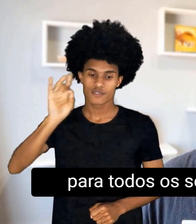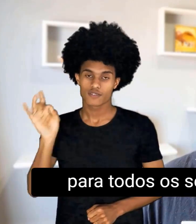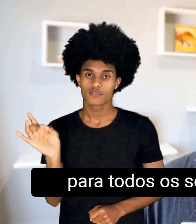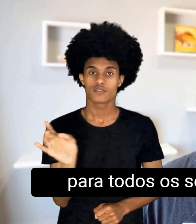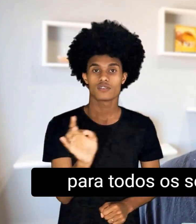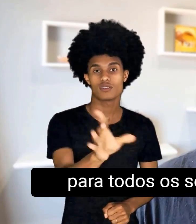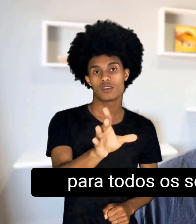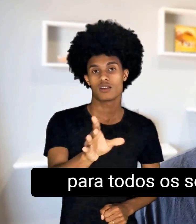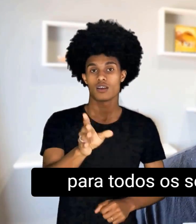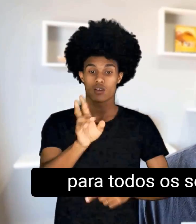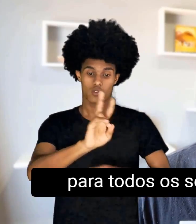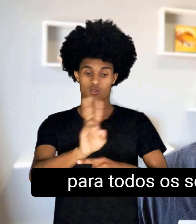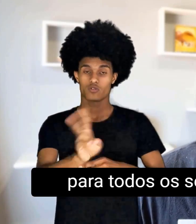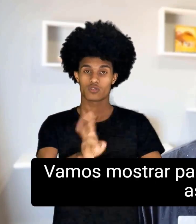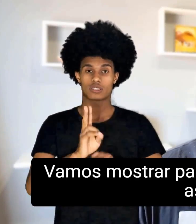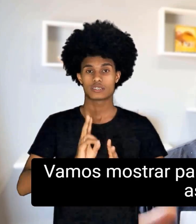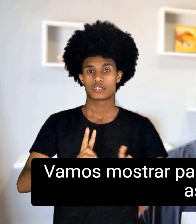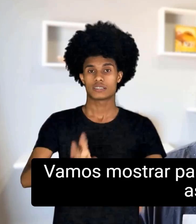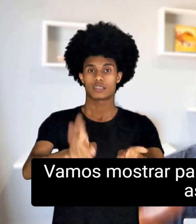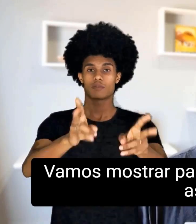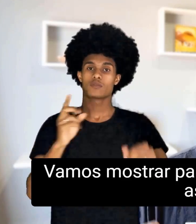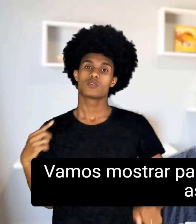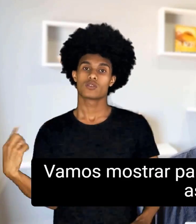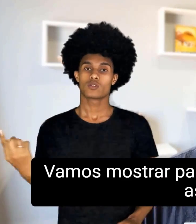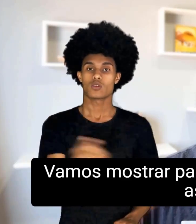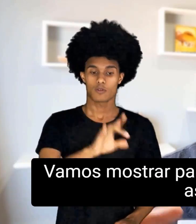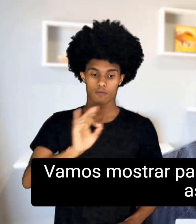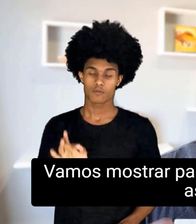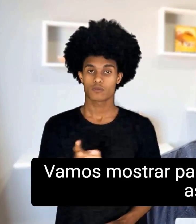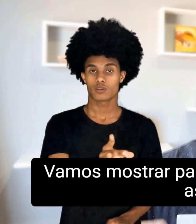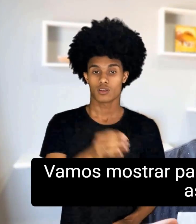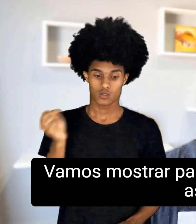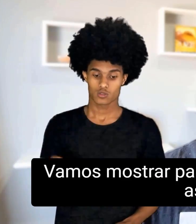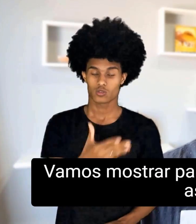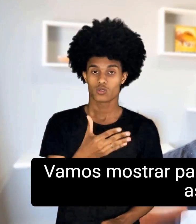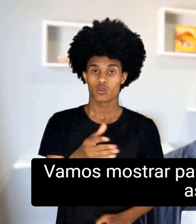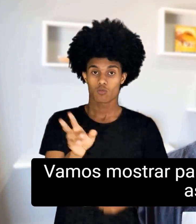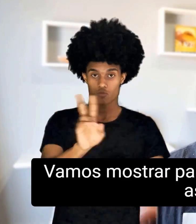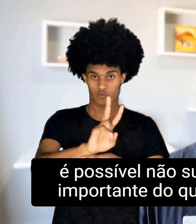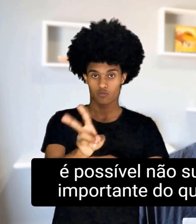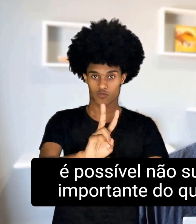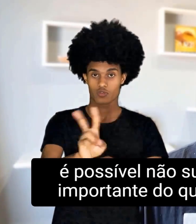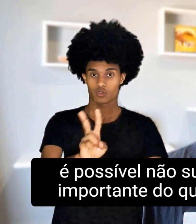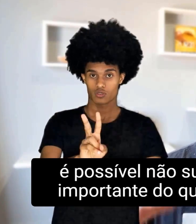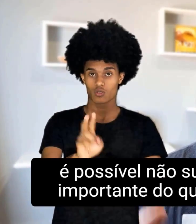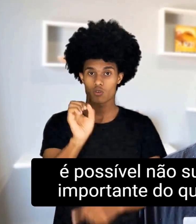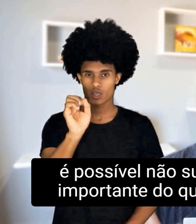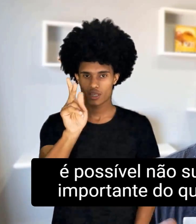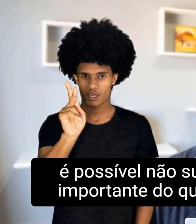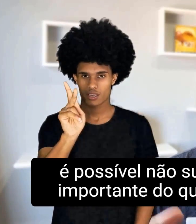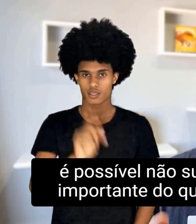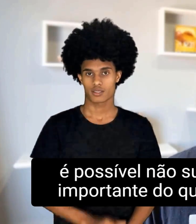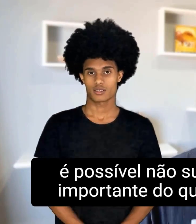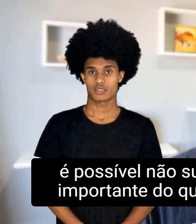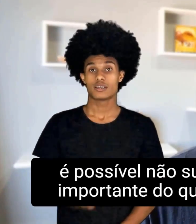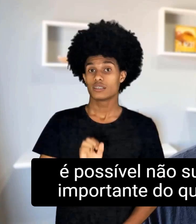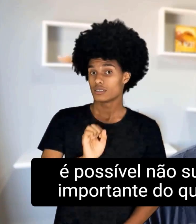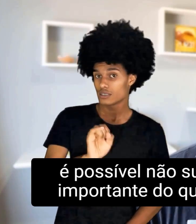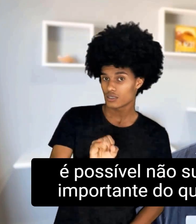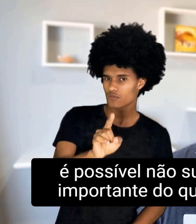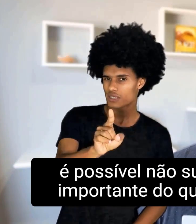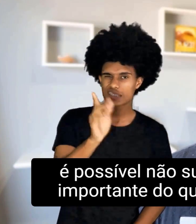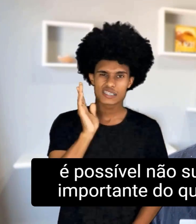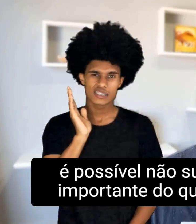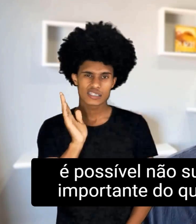envia para todos os seus grupos de WhatsApp. Vamos mostrar para eles que é possível vencer as tentações, é possível não sucumbir às